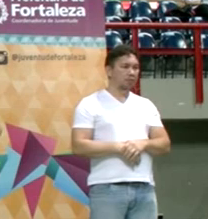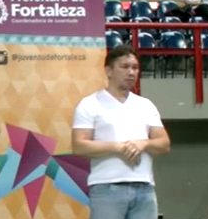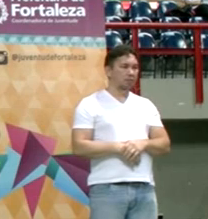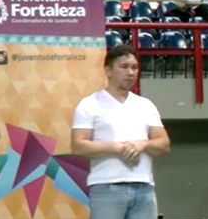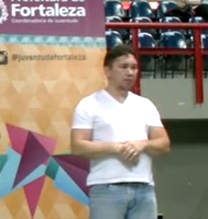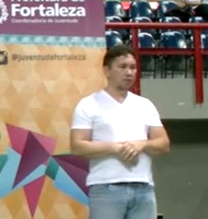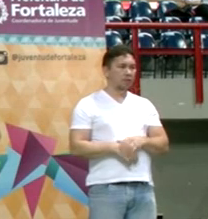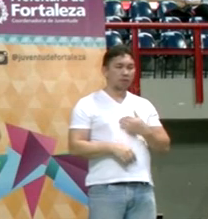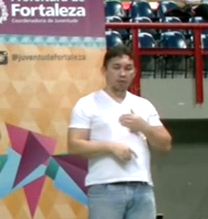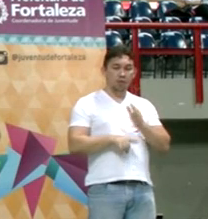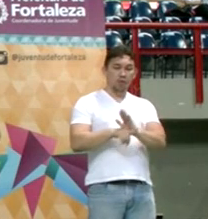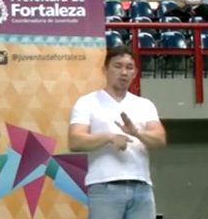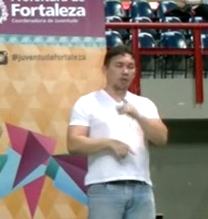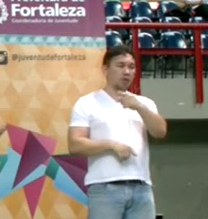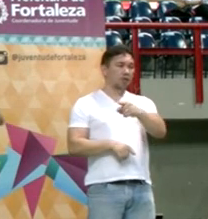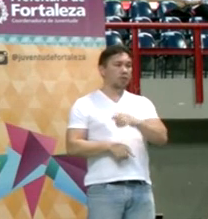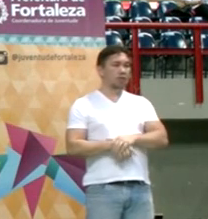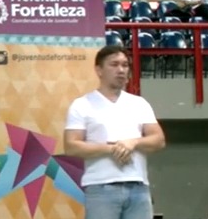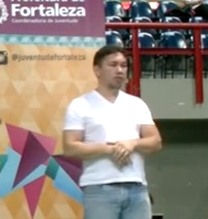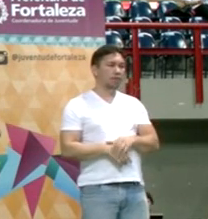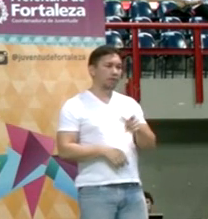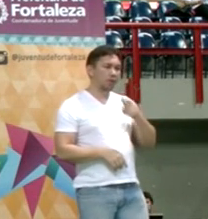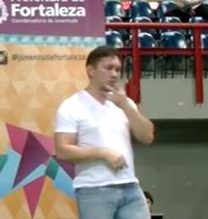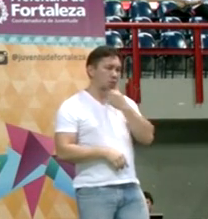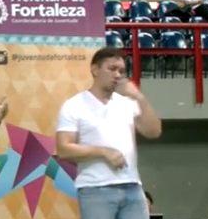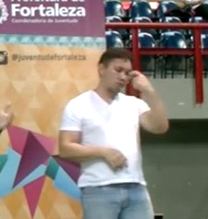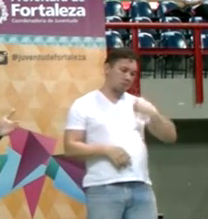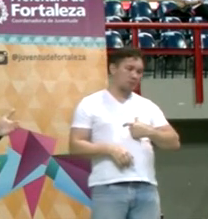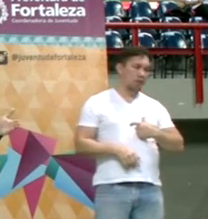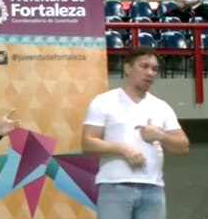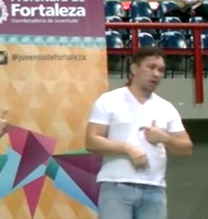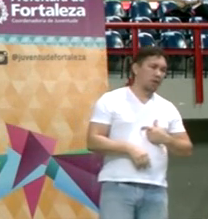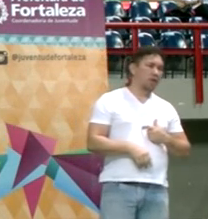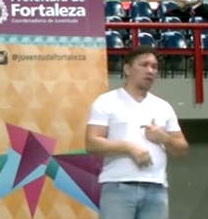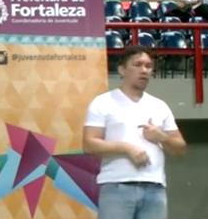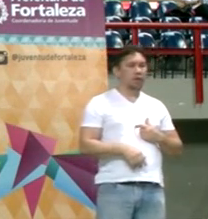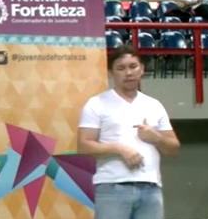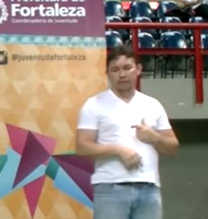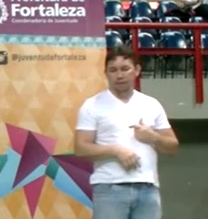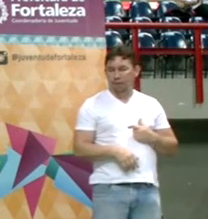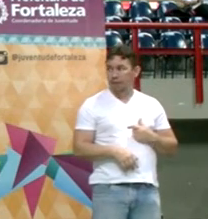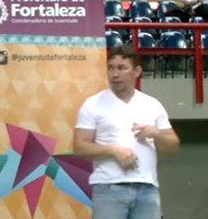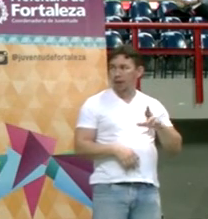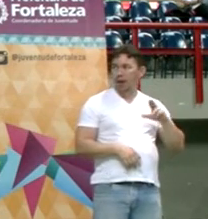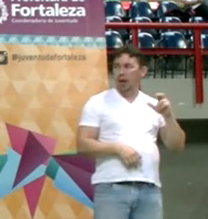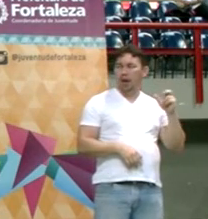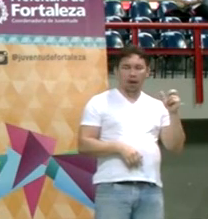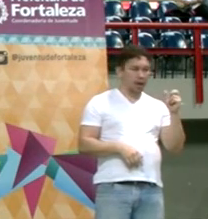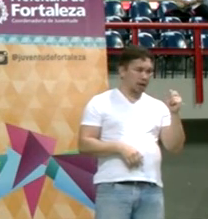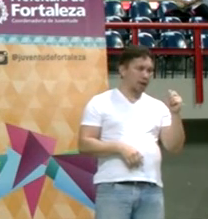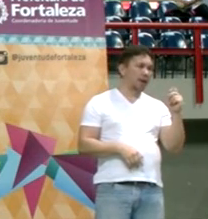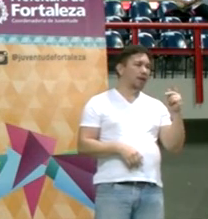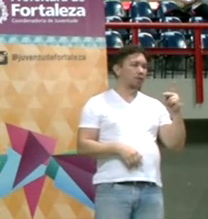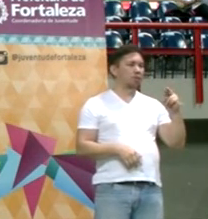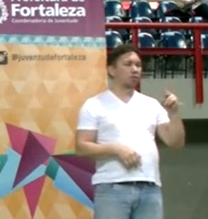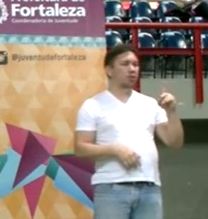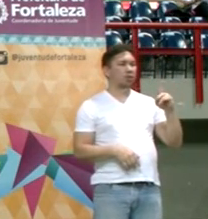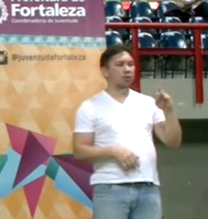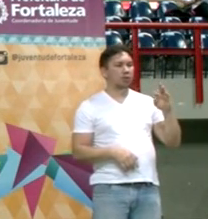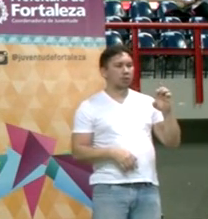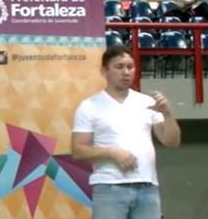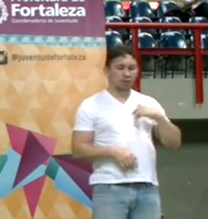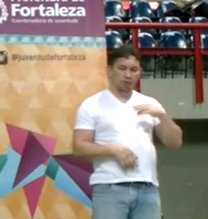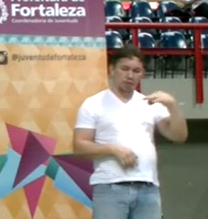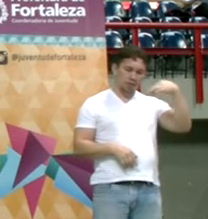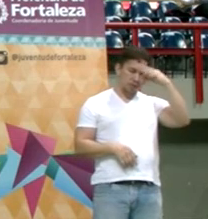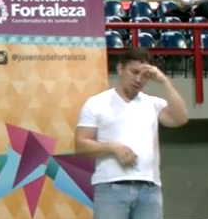uma pessoa. Quem era a pessoa que curava o menino? O Rasputin. O Rasputin curava? Não, jovem, ele usava de hipnose. E fazia o menino